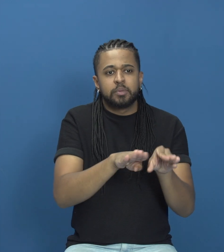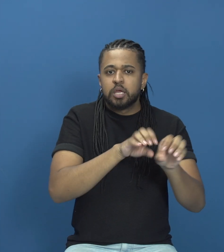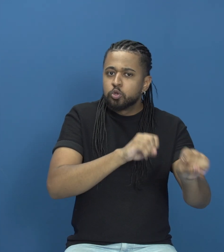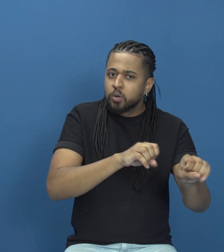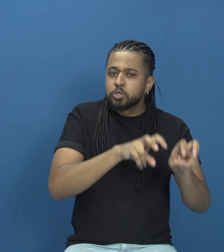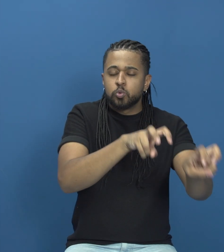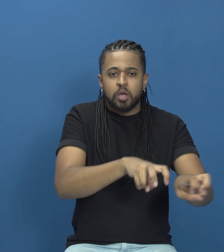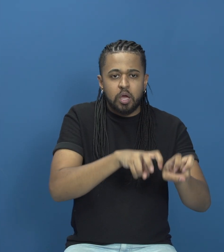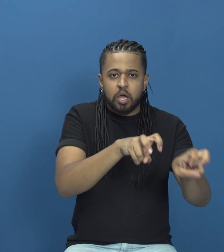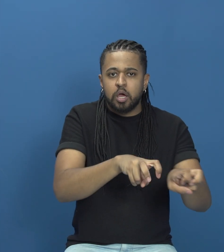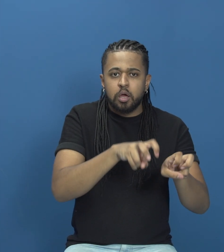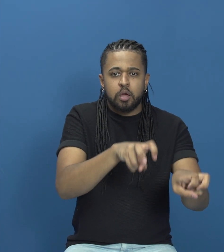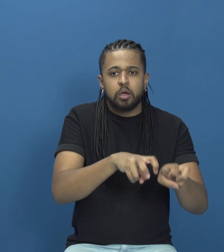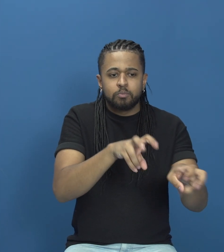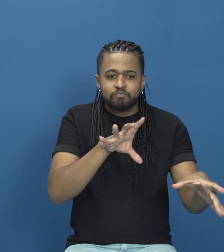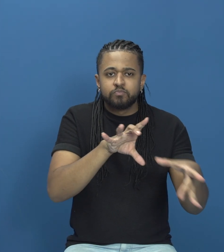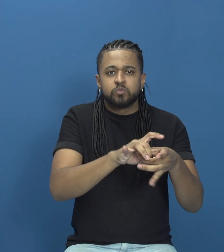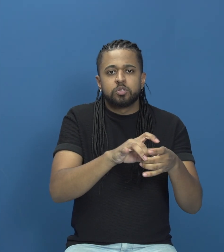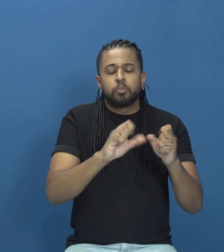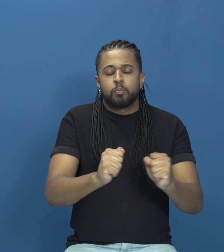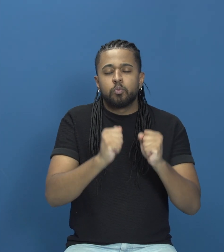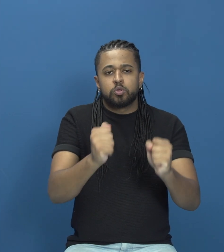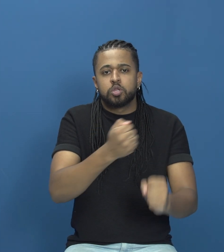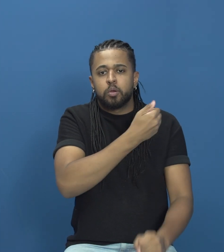educação do campo conveniadas com o poder público,